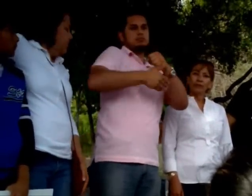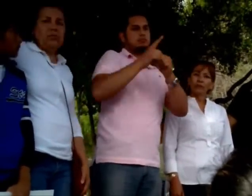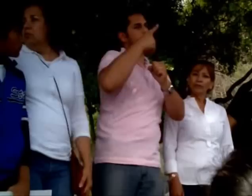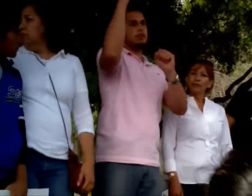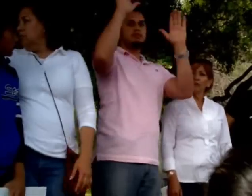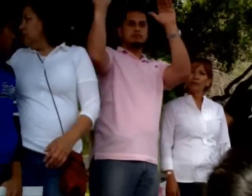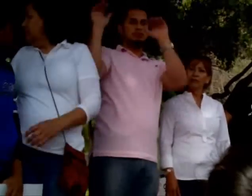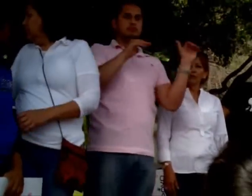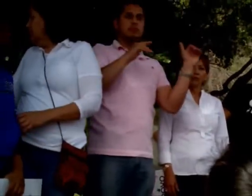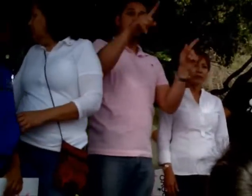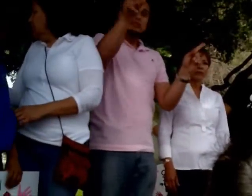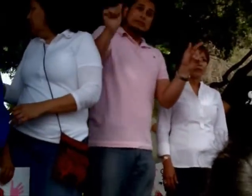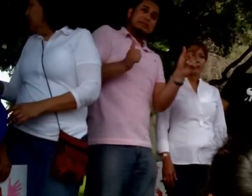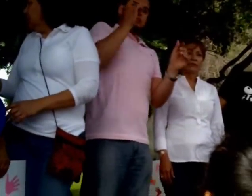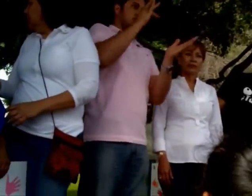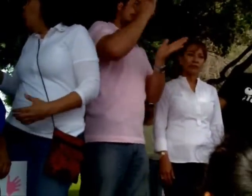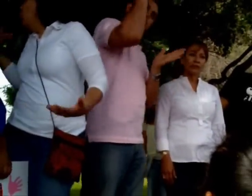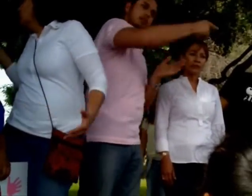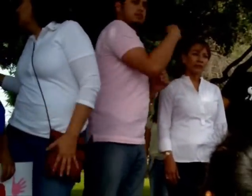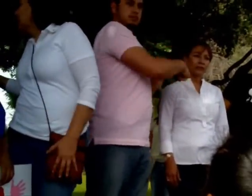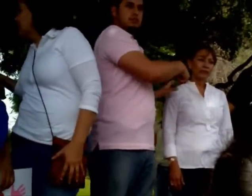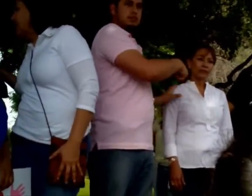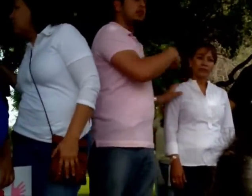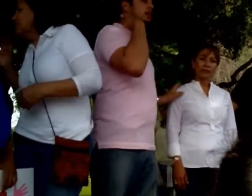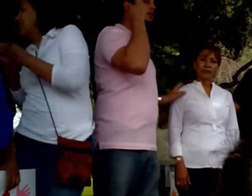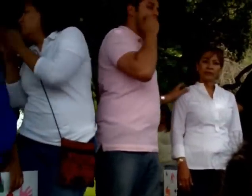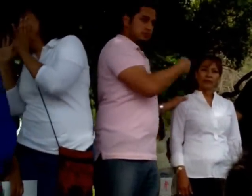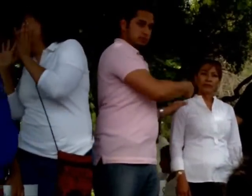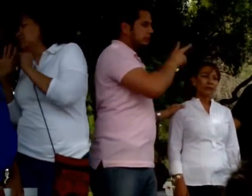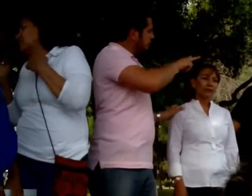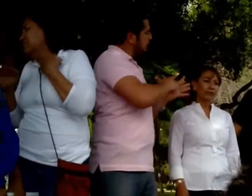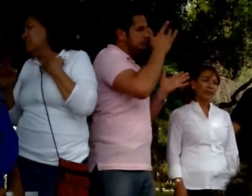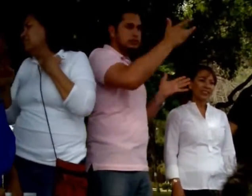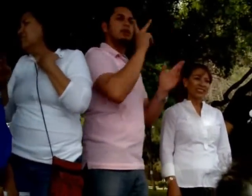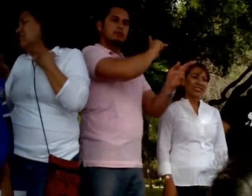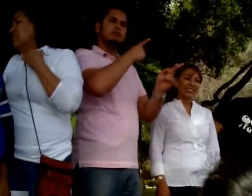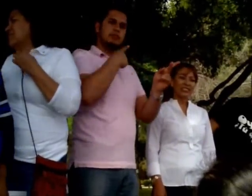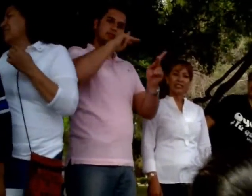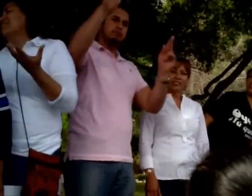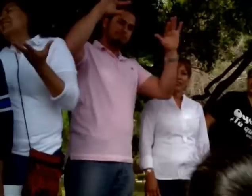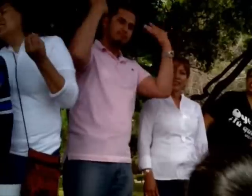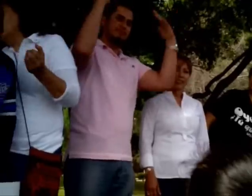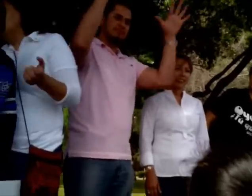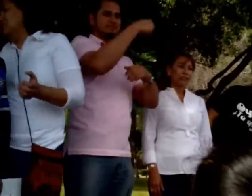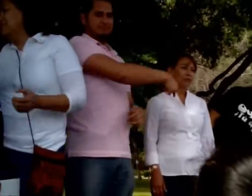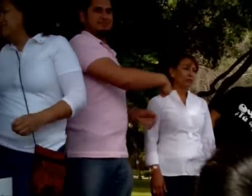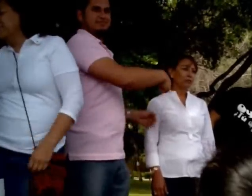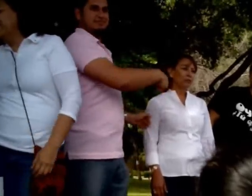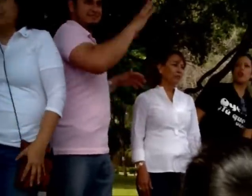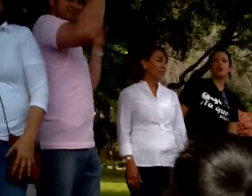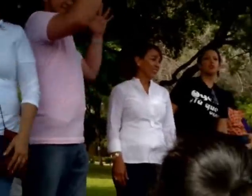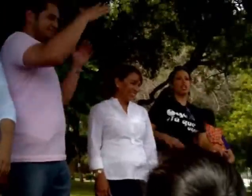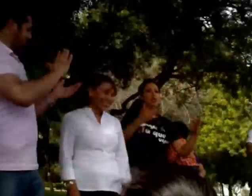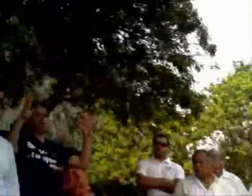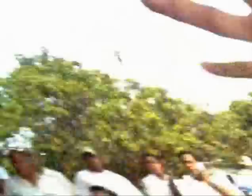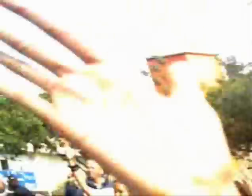para que año con año, cuando ella deje su puesto, nos sigamos recibiendo el apoyo.